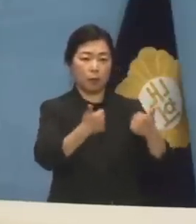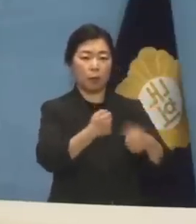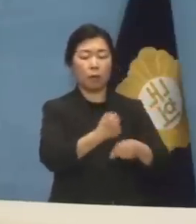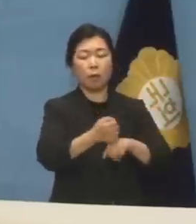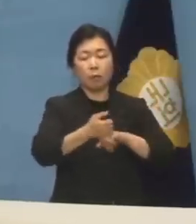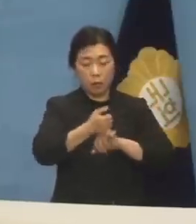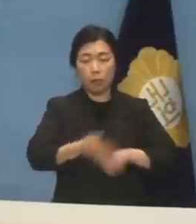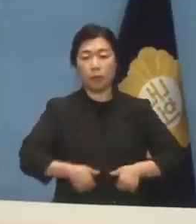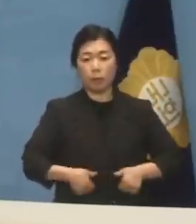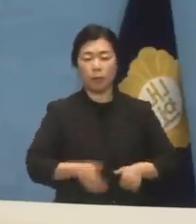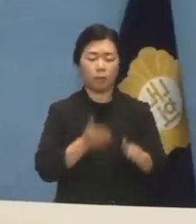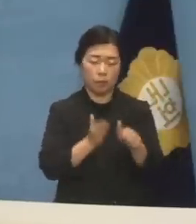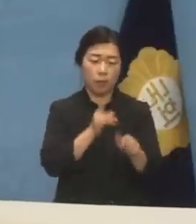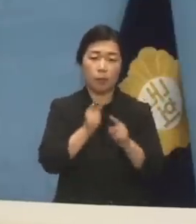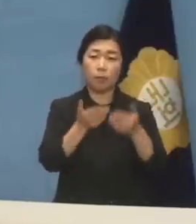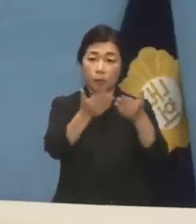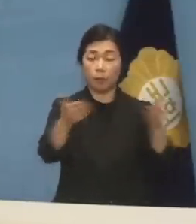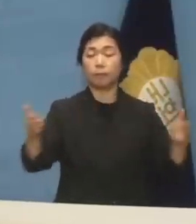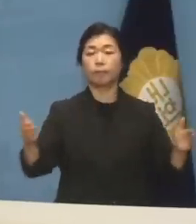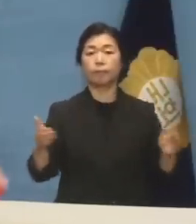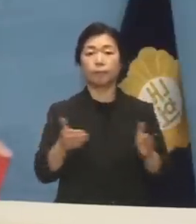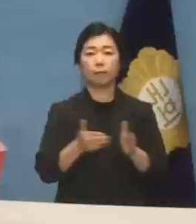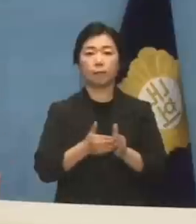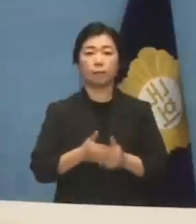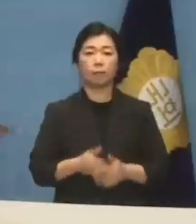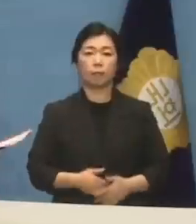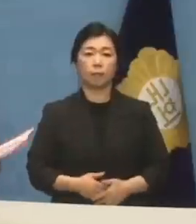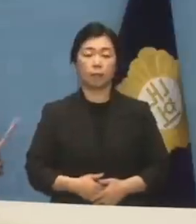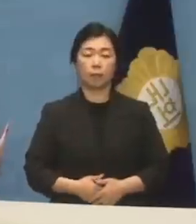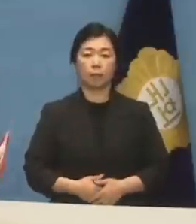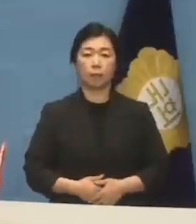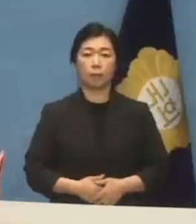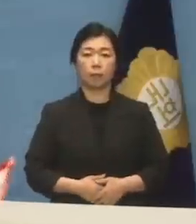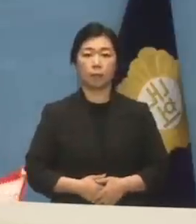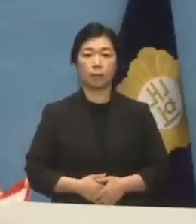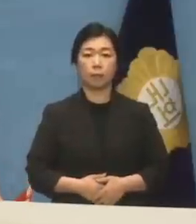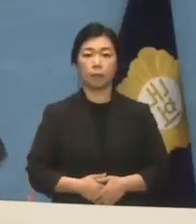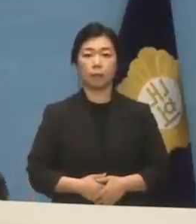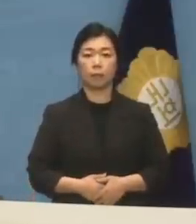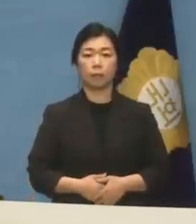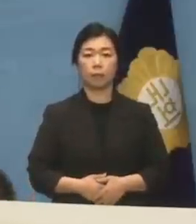때라고 생각합니다. 간절히 호소드립니다. 고맙습니다.